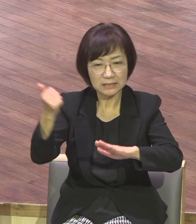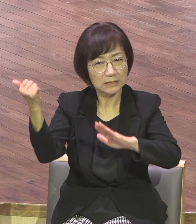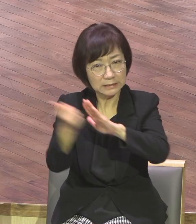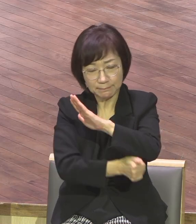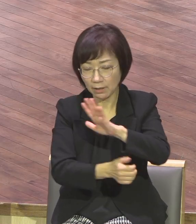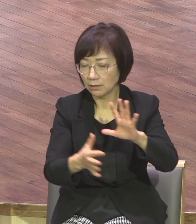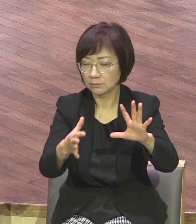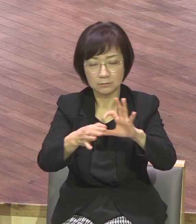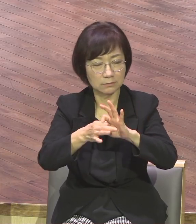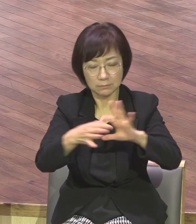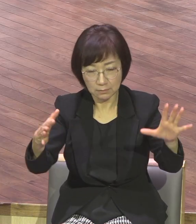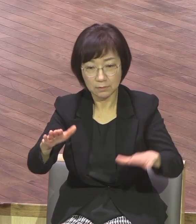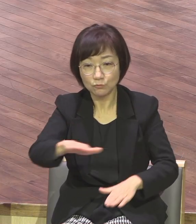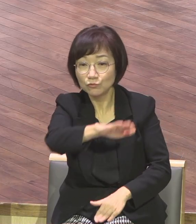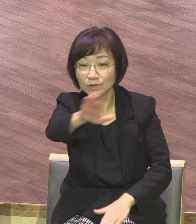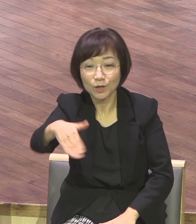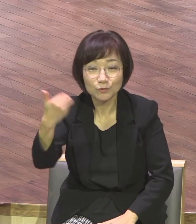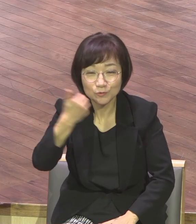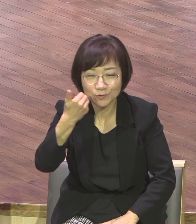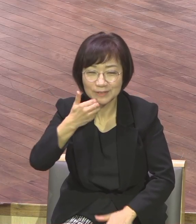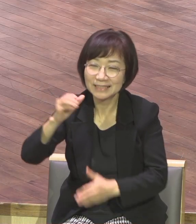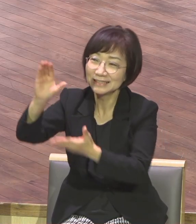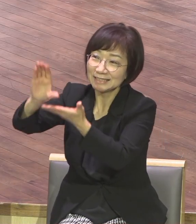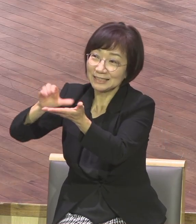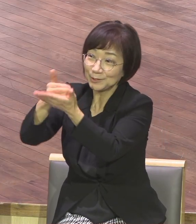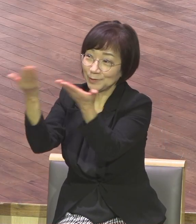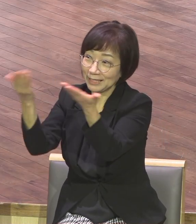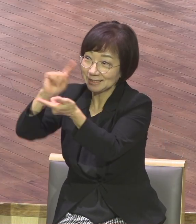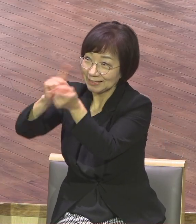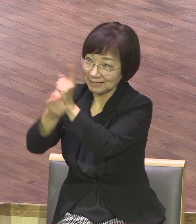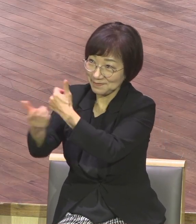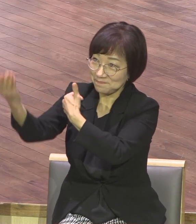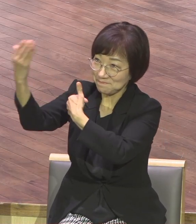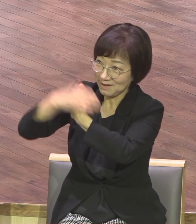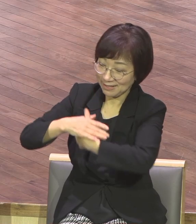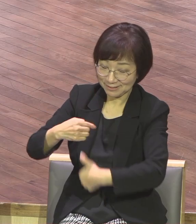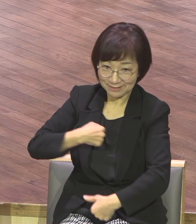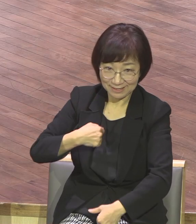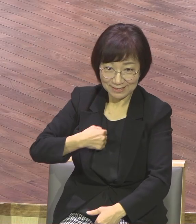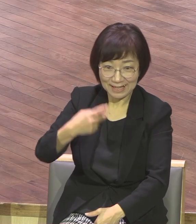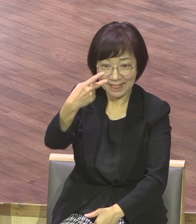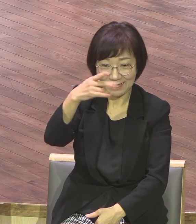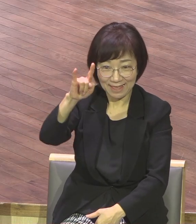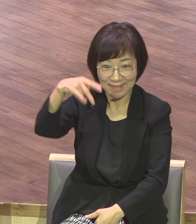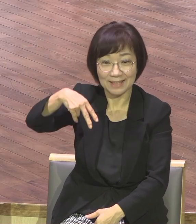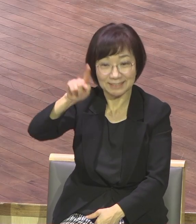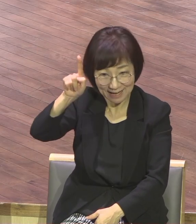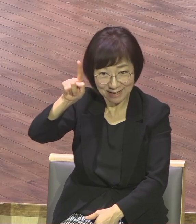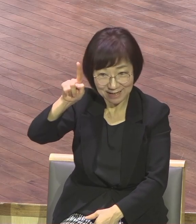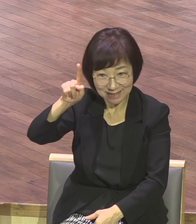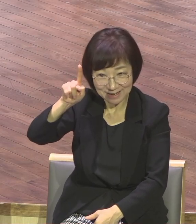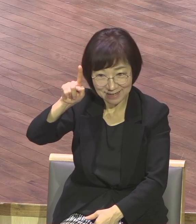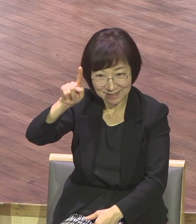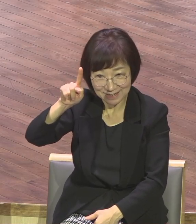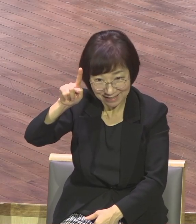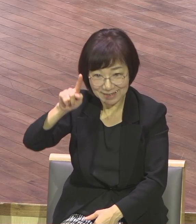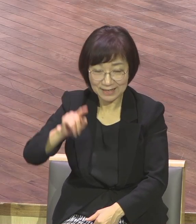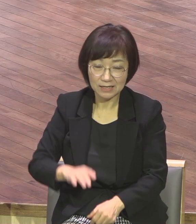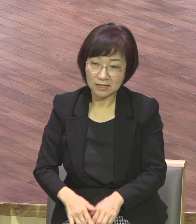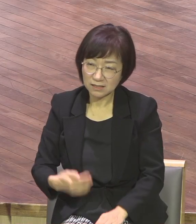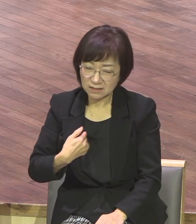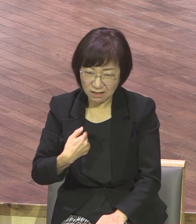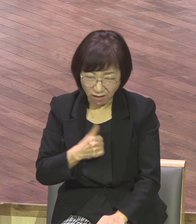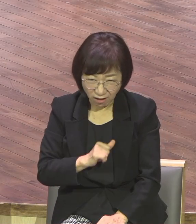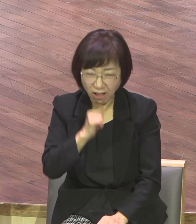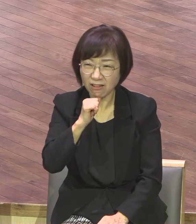사신이요. 복음을 위해 존재한 존재라니까. 남들이 뭐 무식하다고 가난하다고 못생겼다고